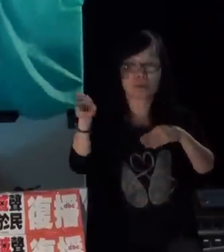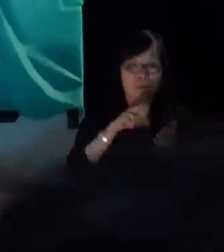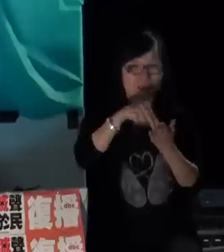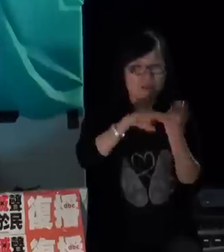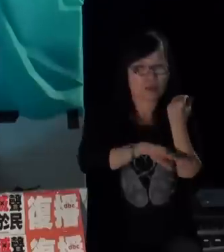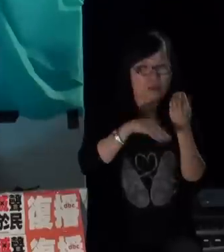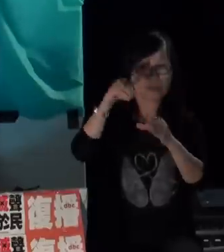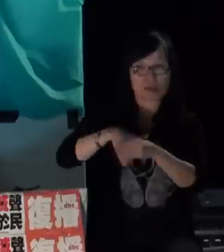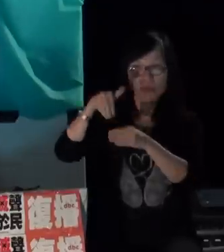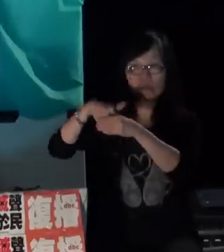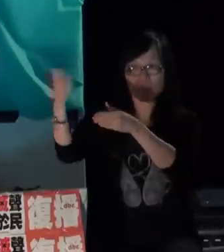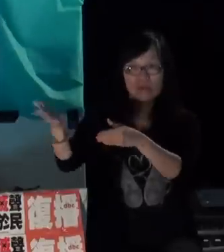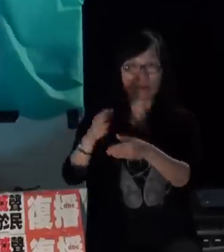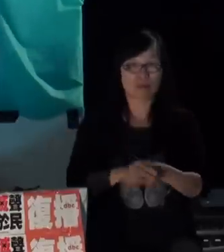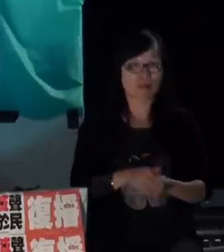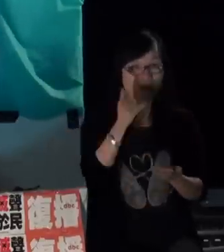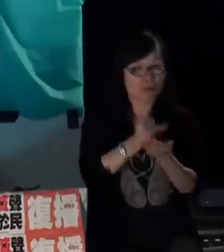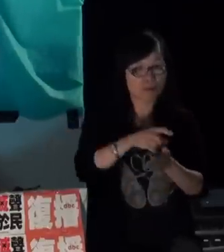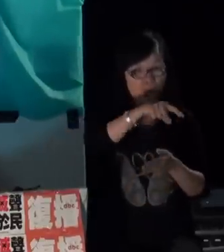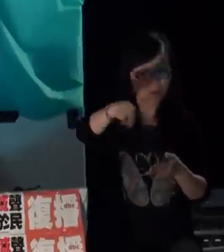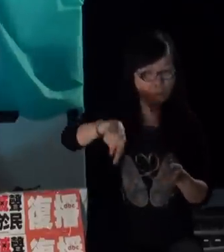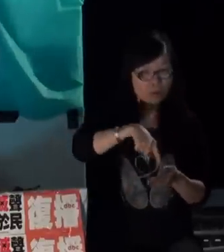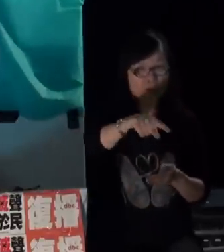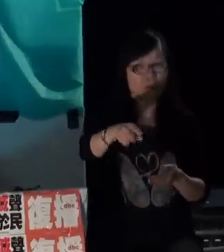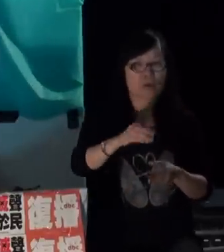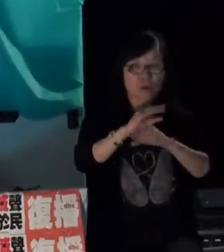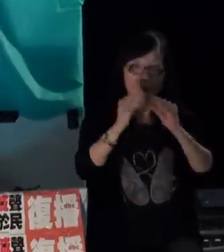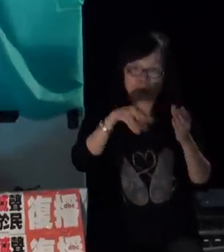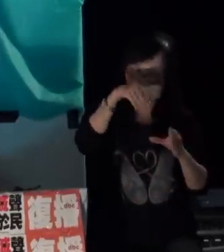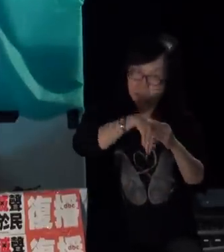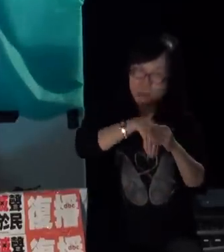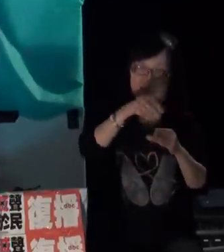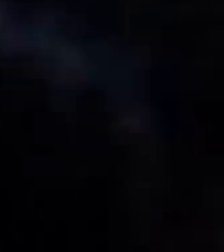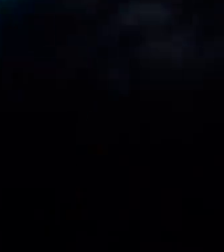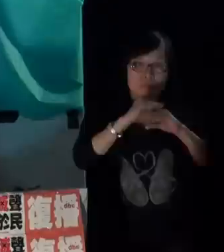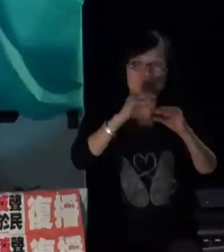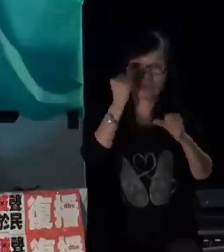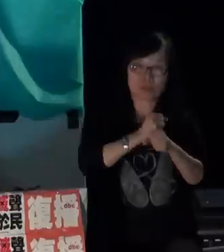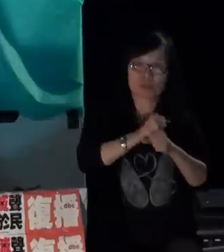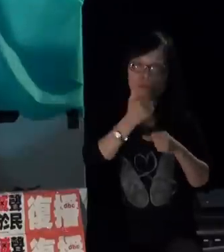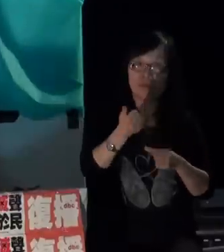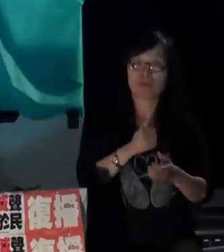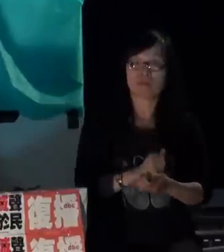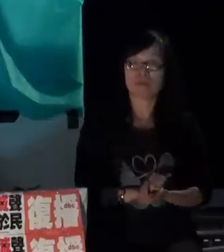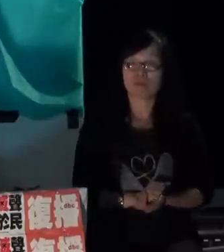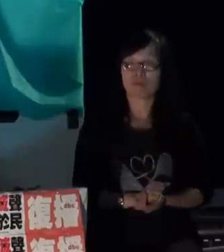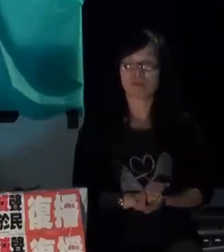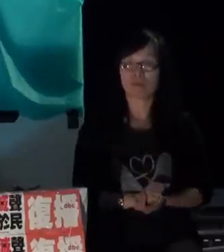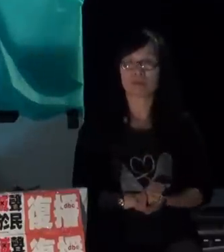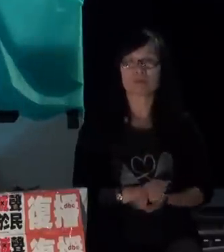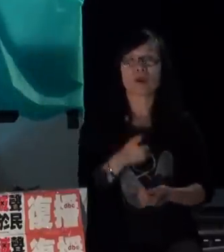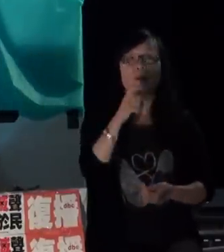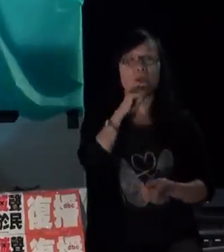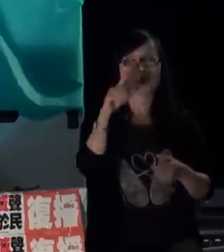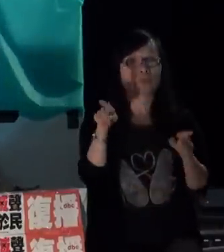咁我喺個區嗰度選翻個民建聯都幾好啊，佢賺做嘢啊哥。 係， 當佢同嗰啲有權